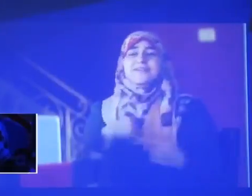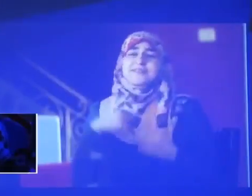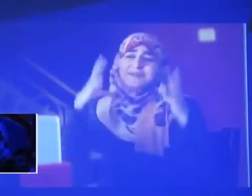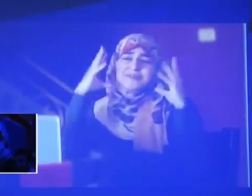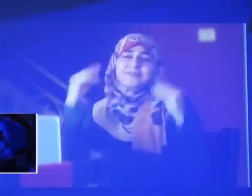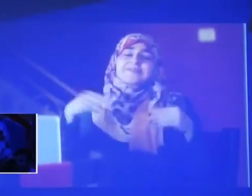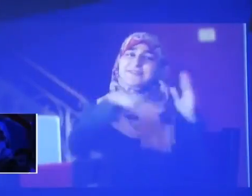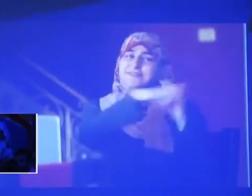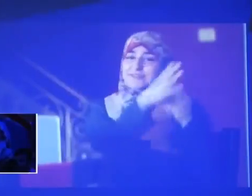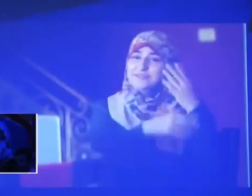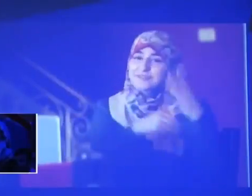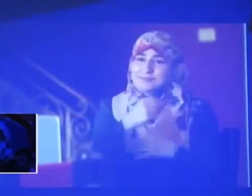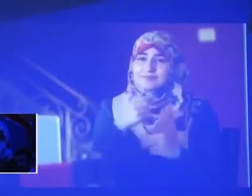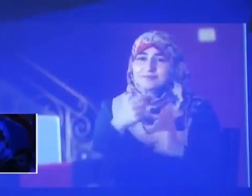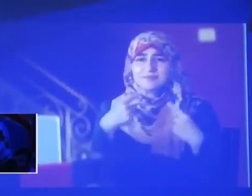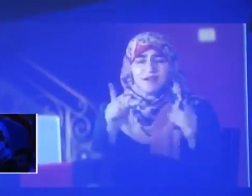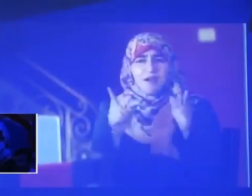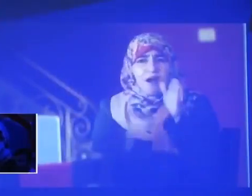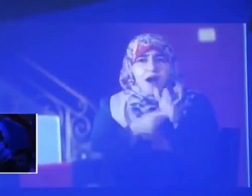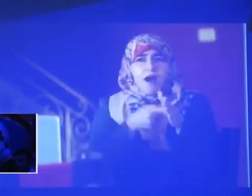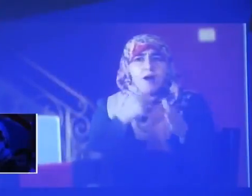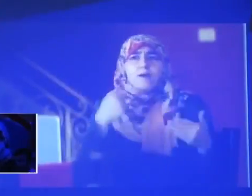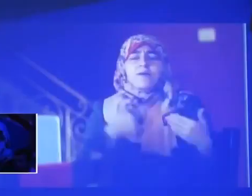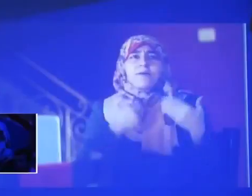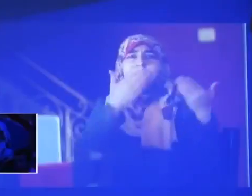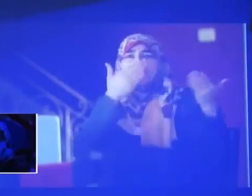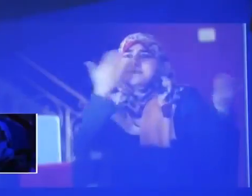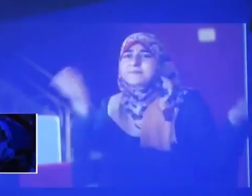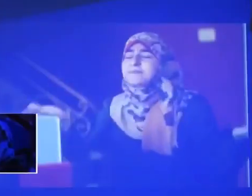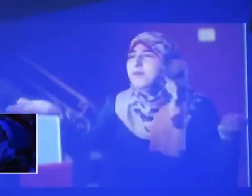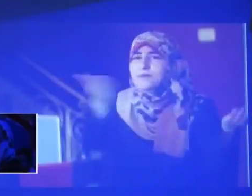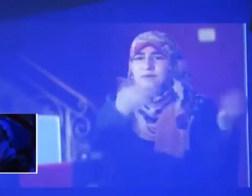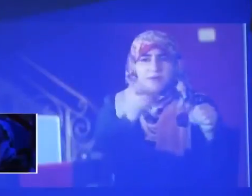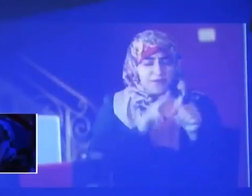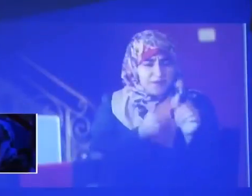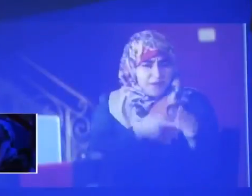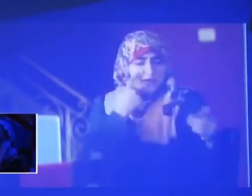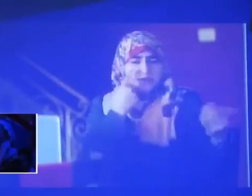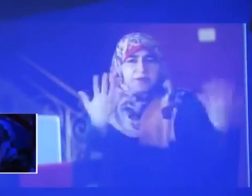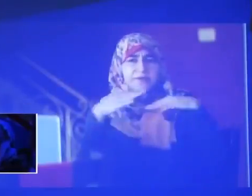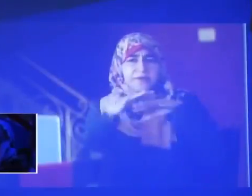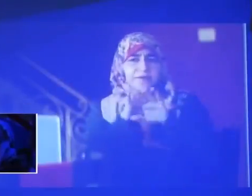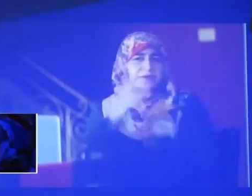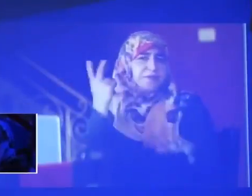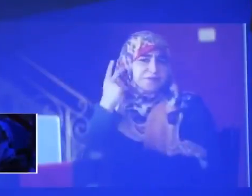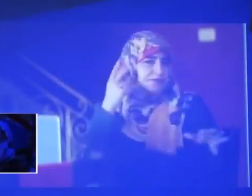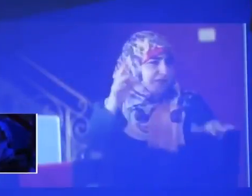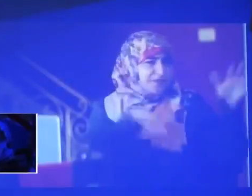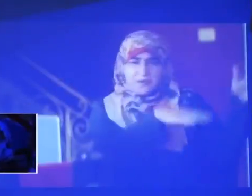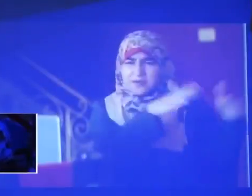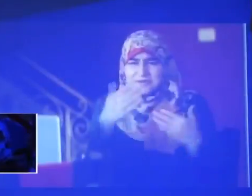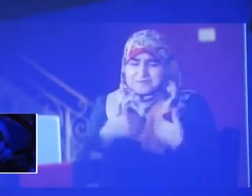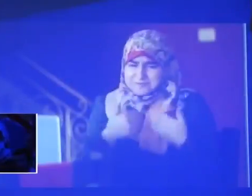إلنا وانبسطنا كتير على الجامعة. صح أنه أول مرة وإشي صعب بالبداية، أول مرة هيك يكون